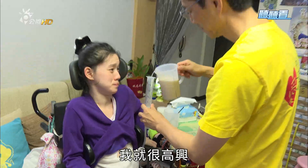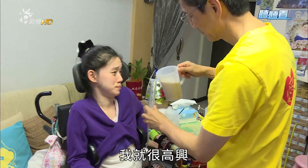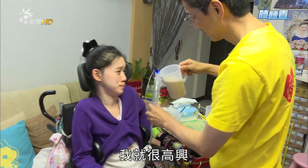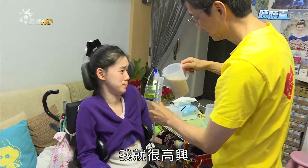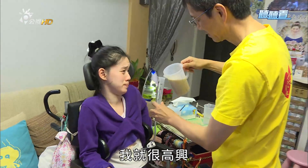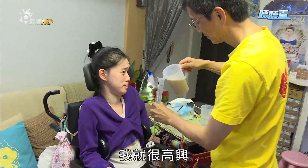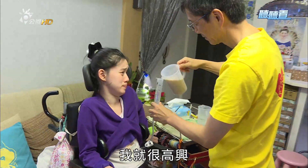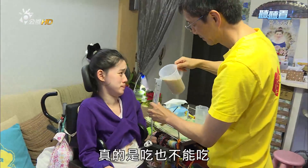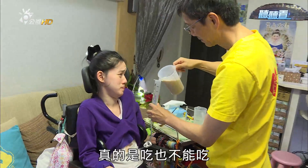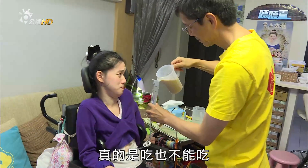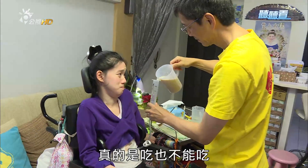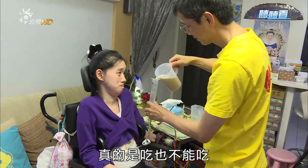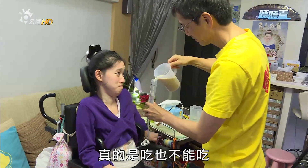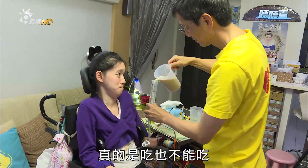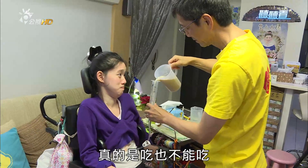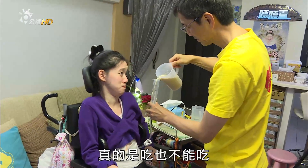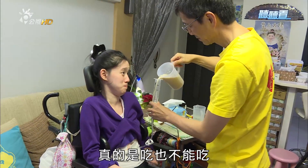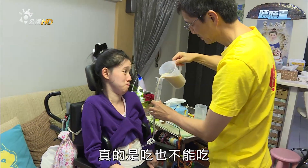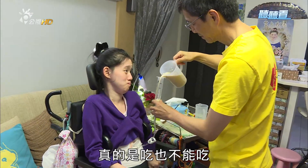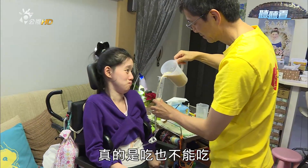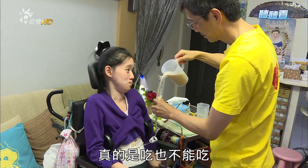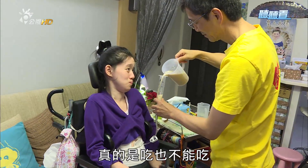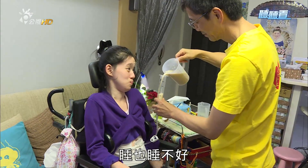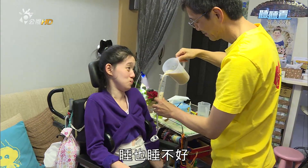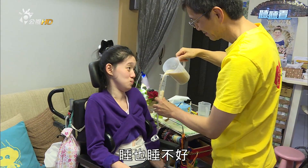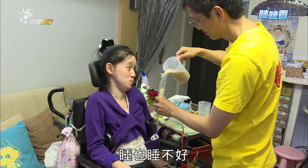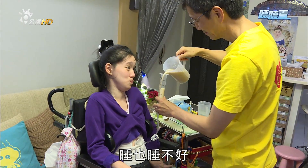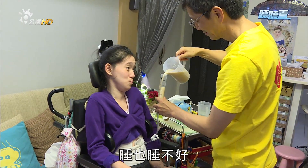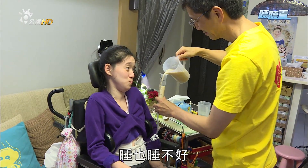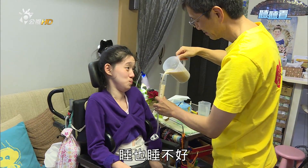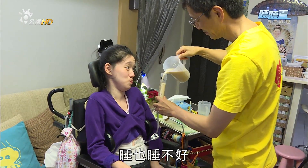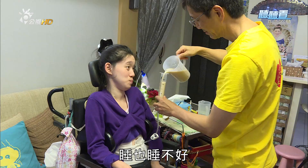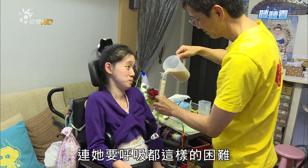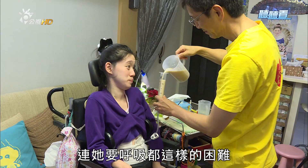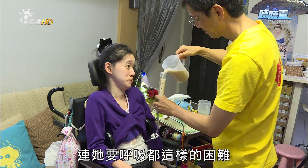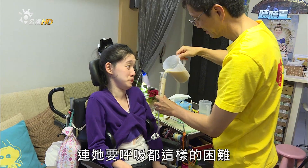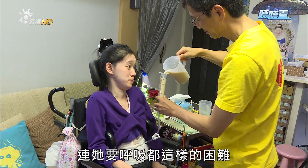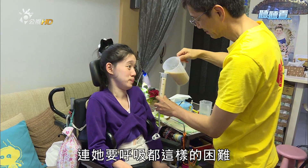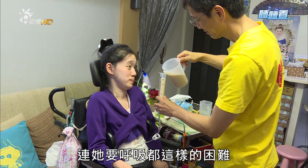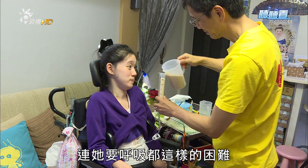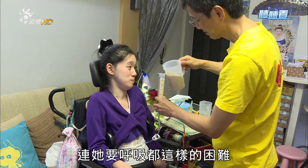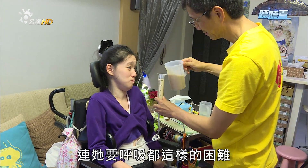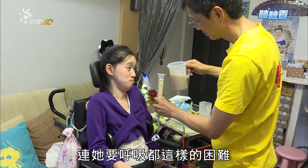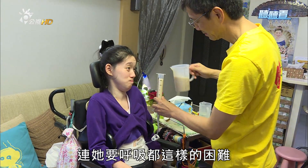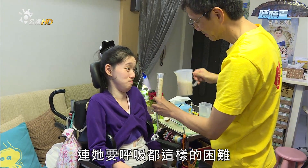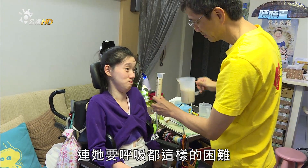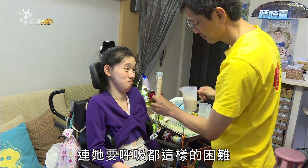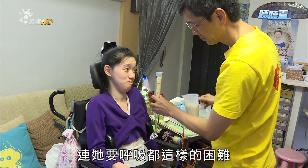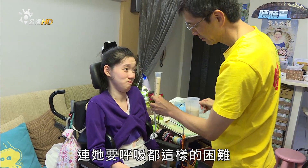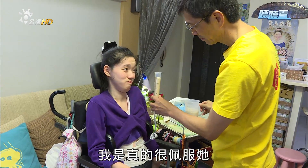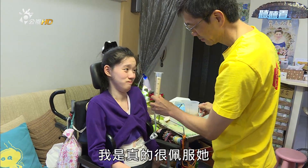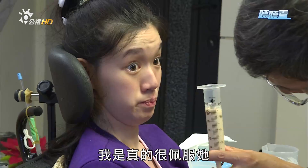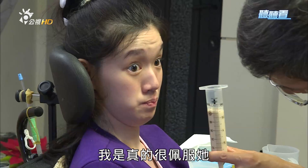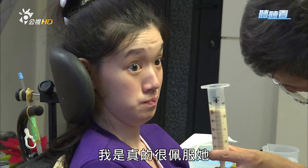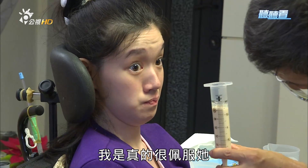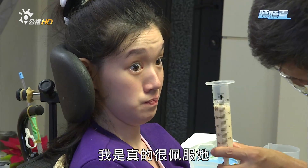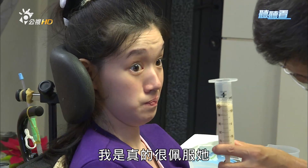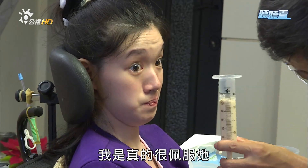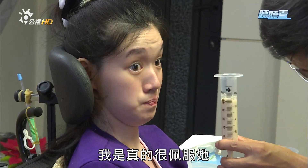兴。”真的是吃也不能吃，睡也睡不好，连他要呼吸都这样的困难。我是真的很佩服他，他